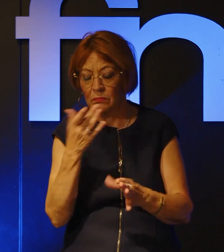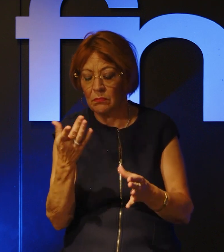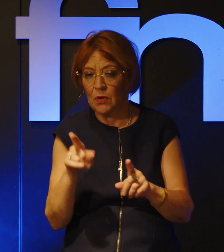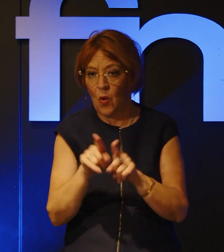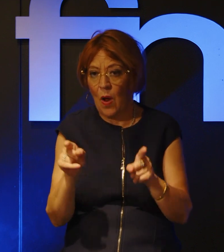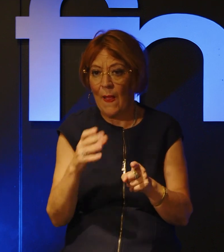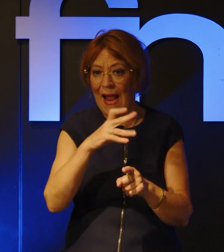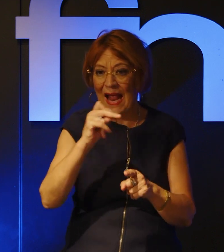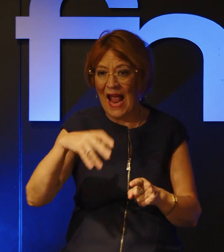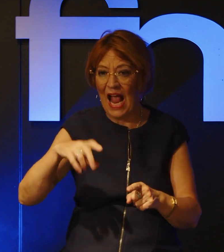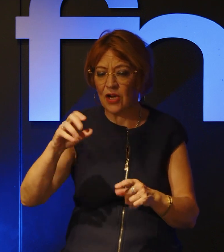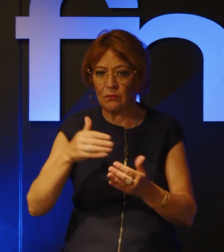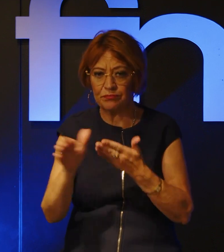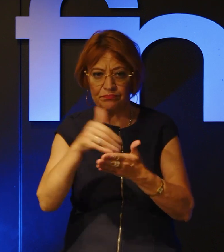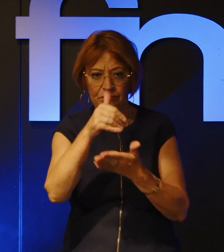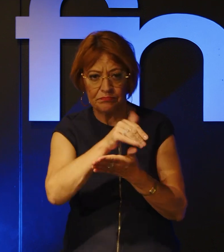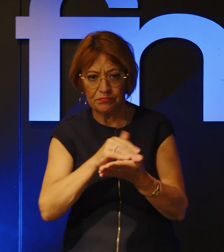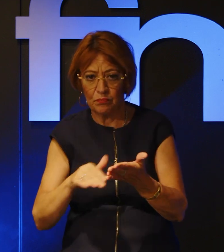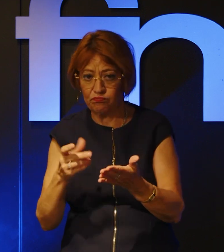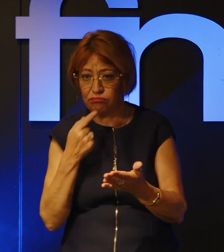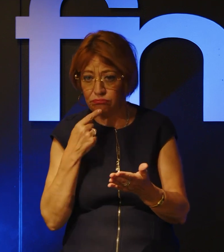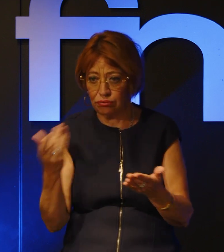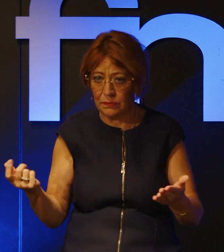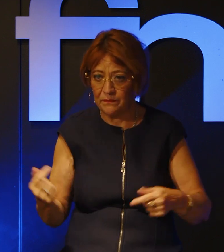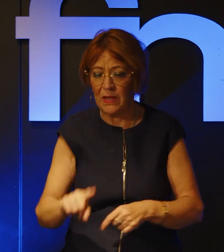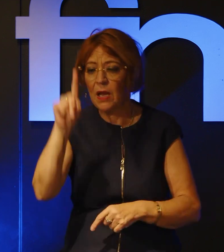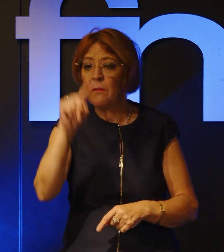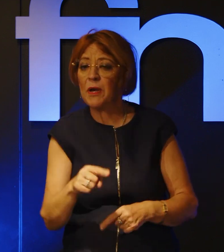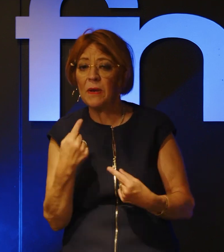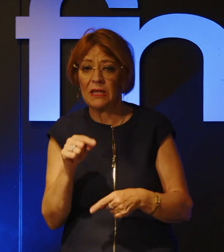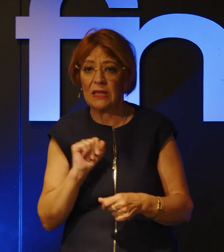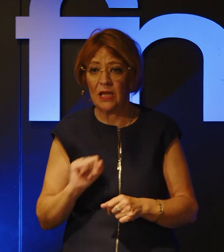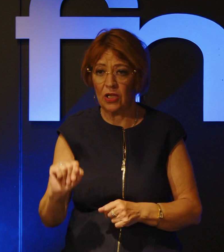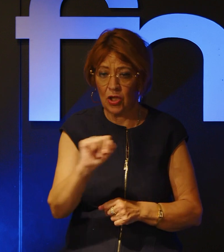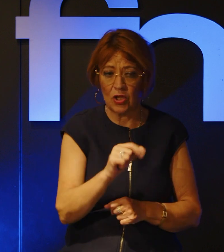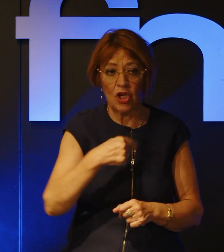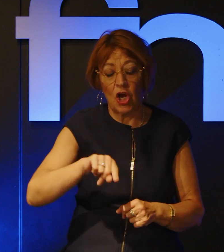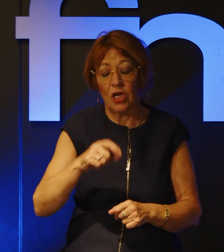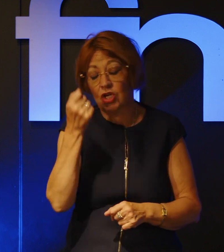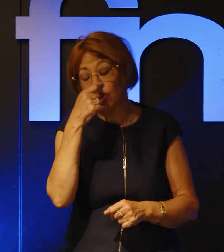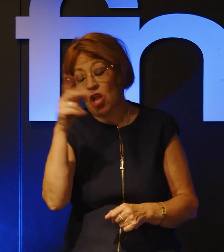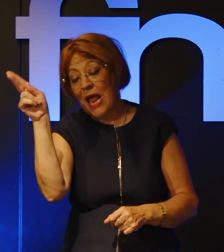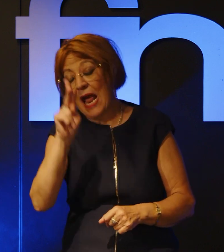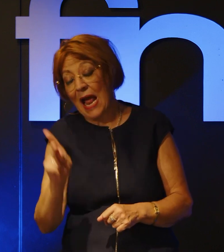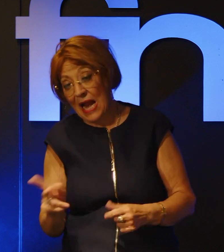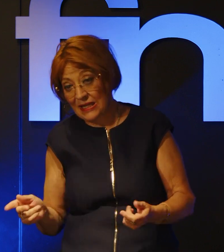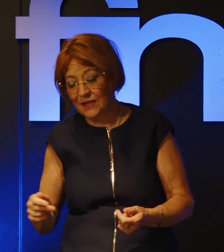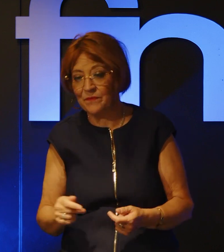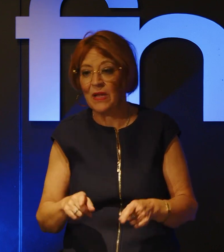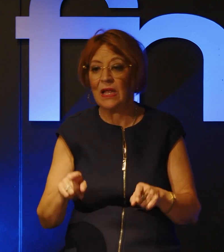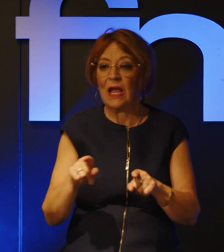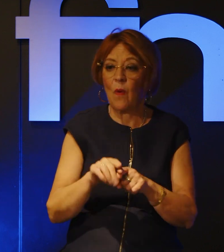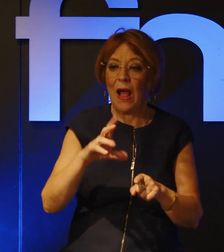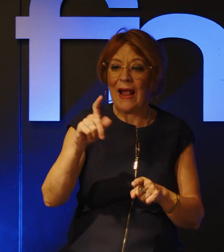isso é que é Canon exclui uma série de coisas e portanto a primeira vez que nós temos eh pelo menos na história da arte esse Canon é com policleto